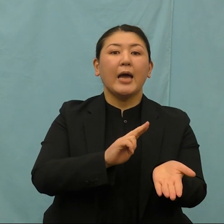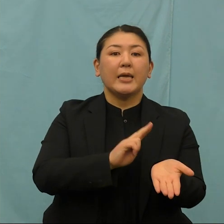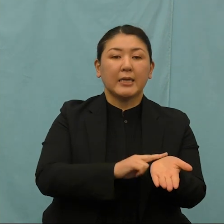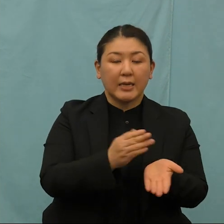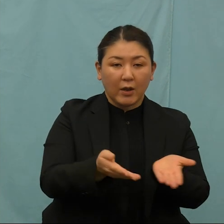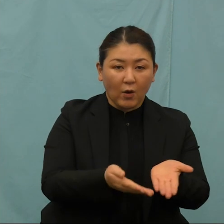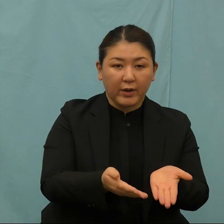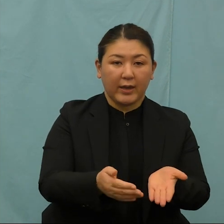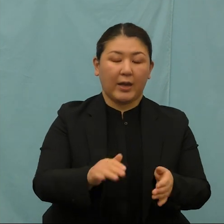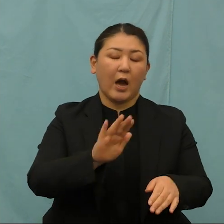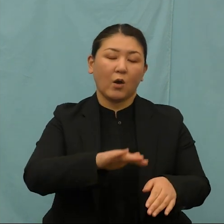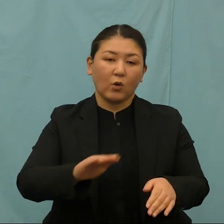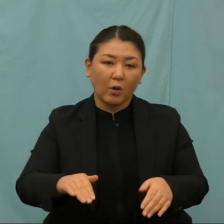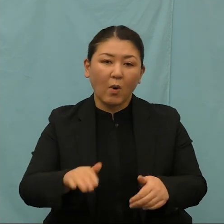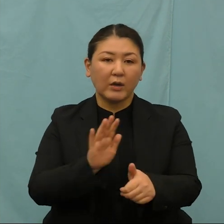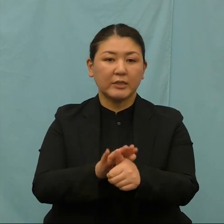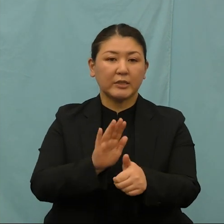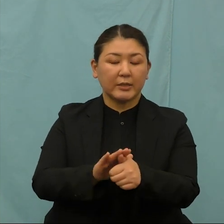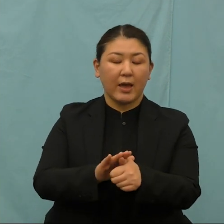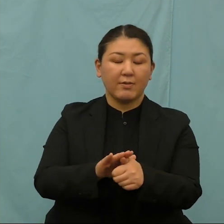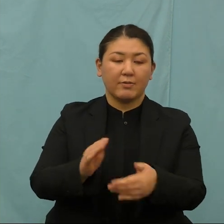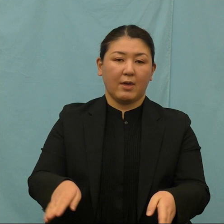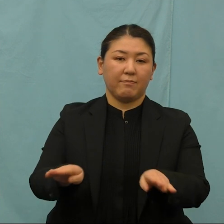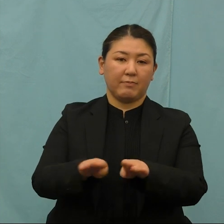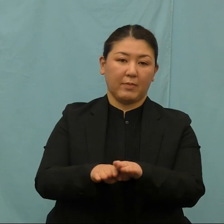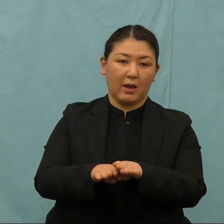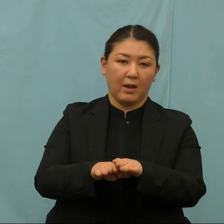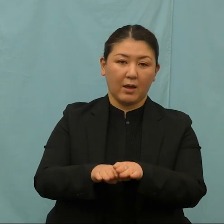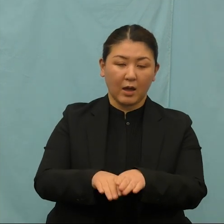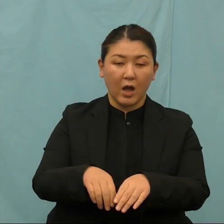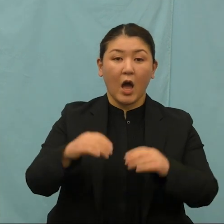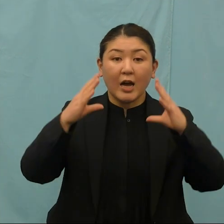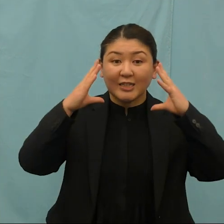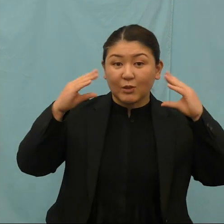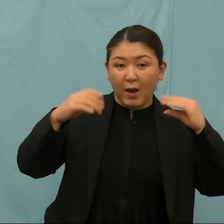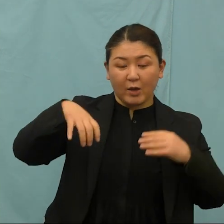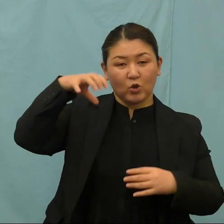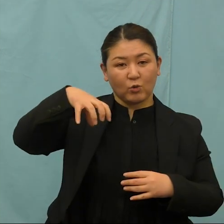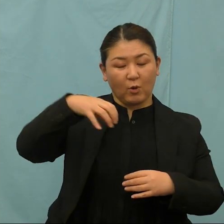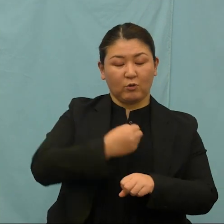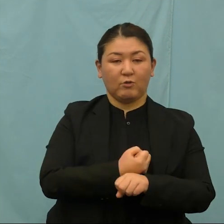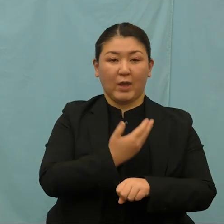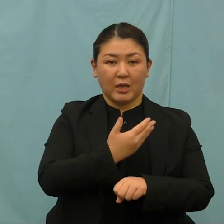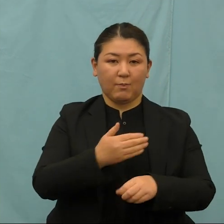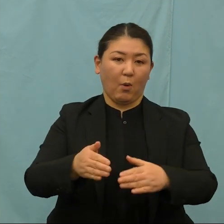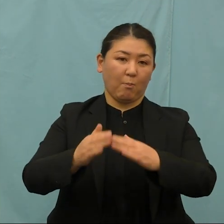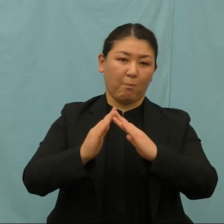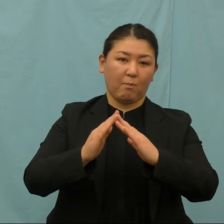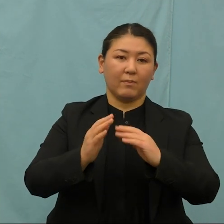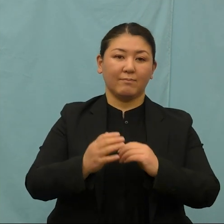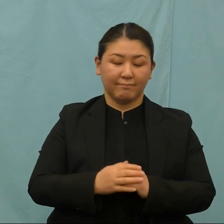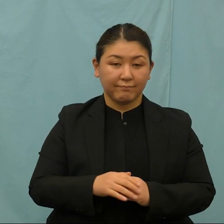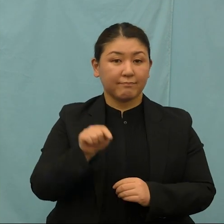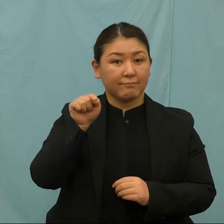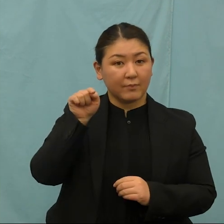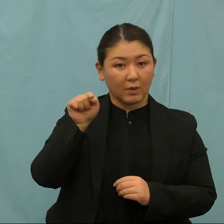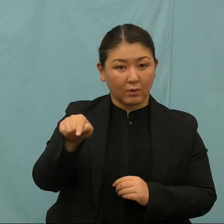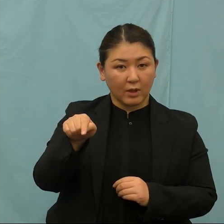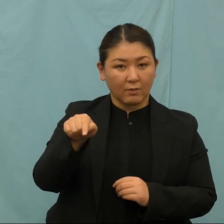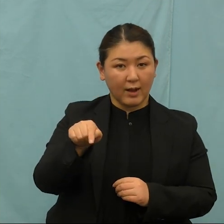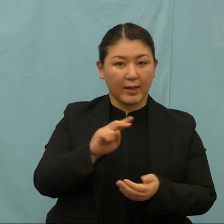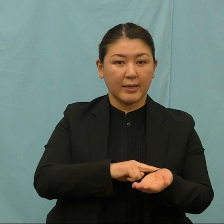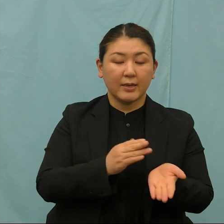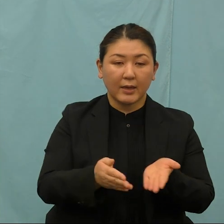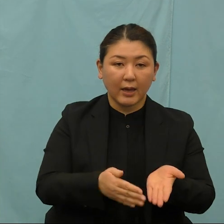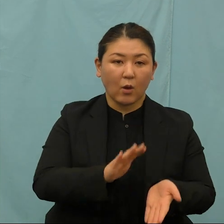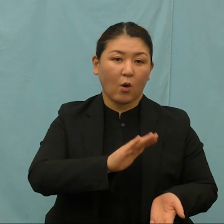医療的ケア児保育支援センタースマイルスポット埼玉を開設しました。この施設では